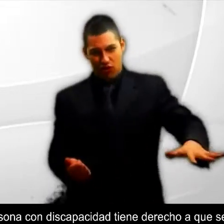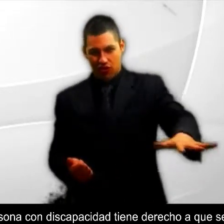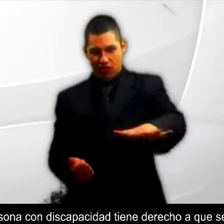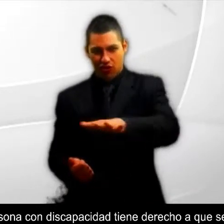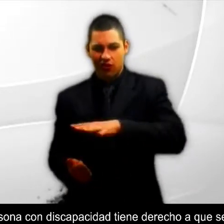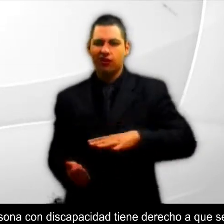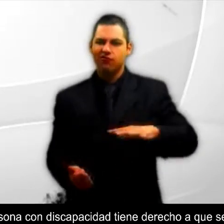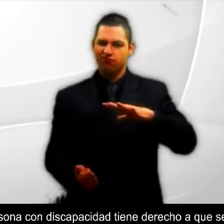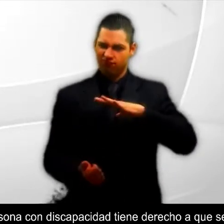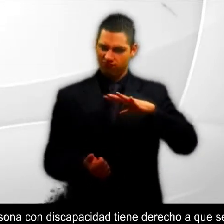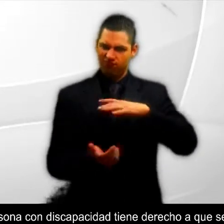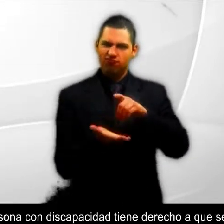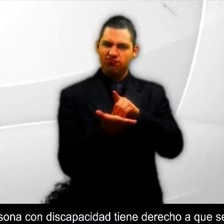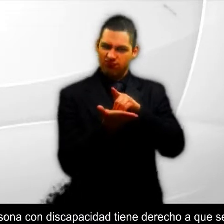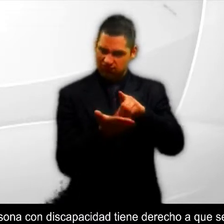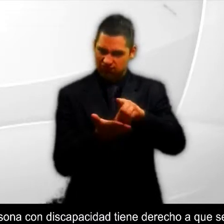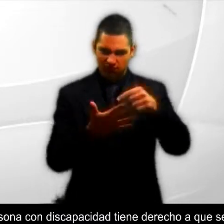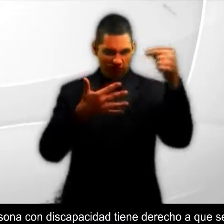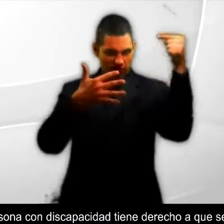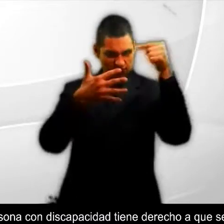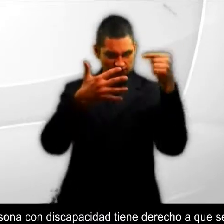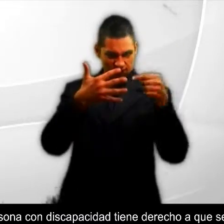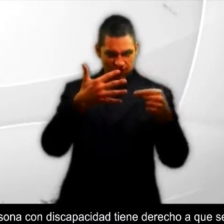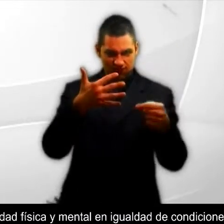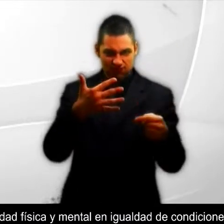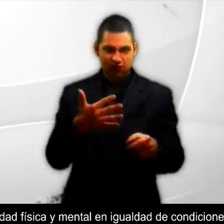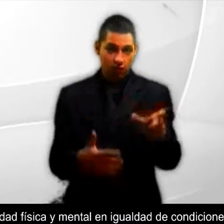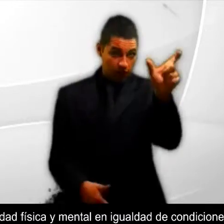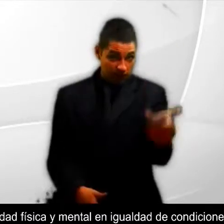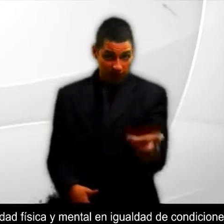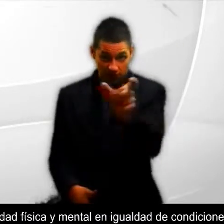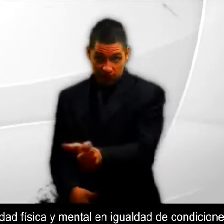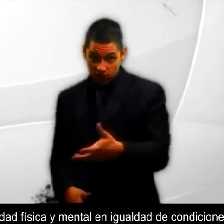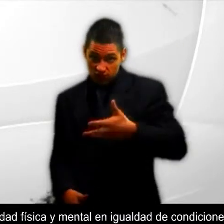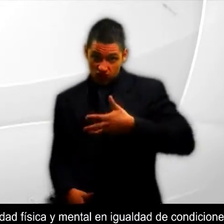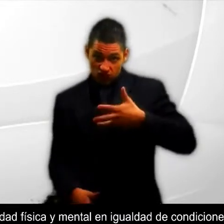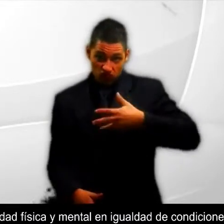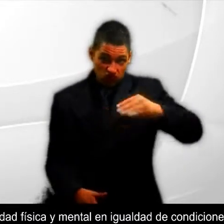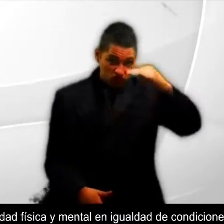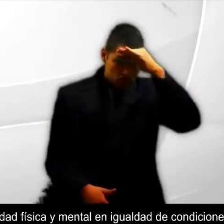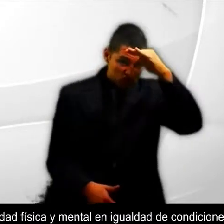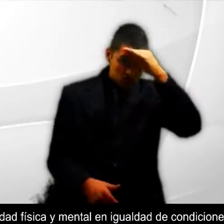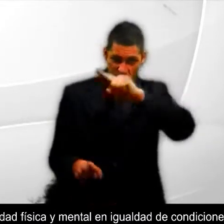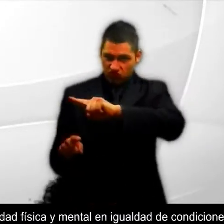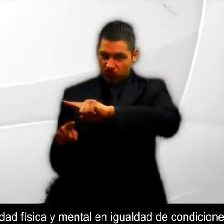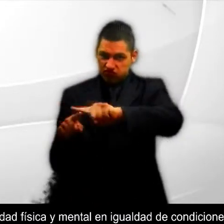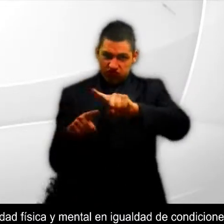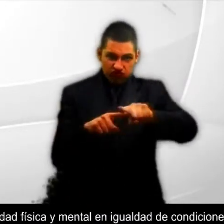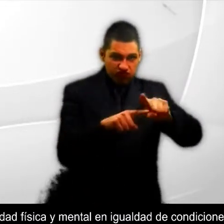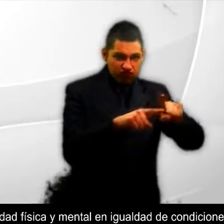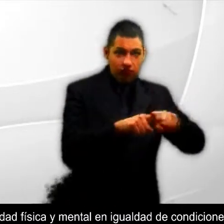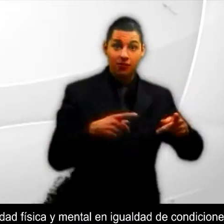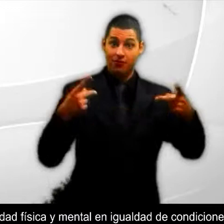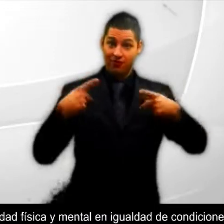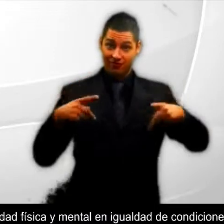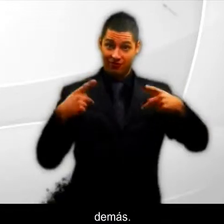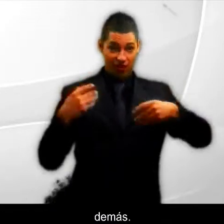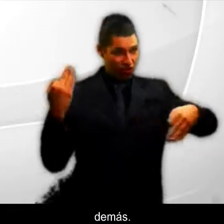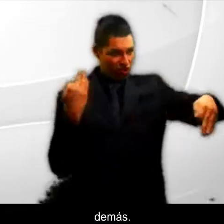Toda persona con discapacidad tiene derecho a que se respete su integridad física y mental en igualdad de condiciones con las demás.